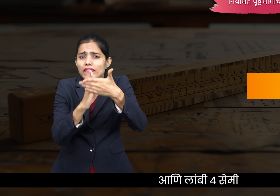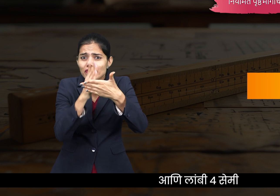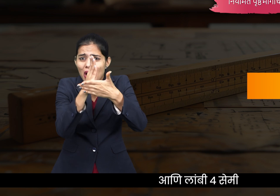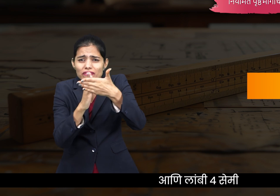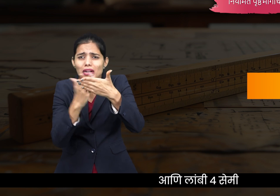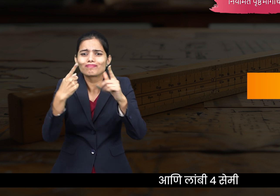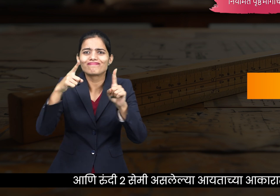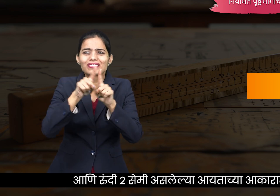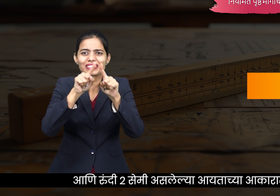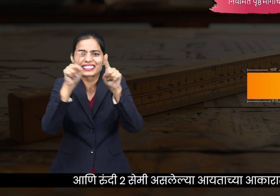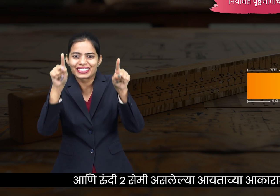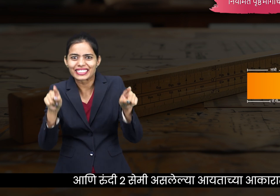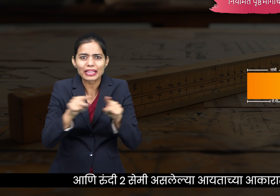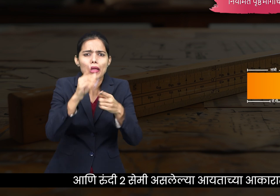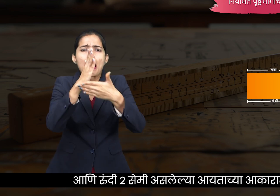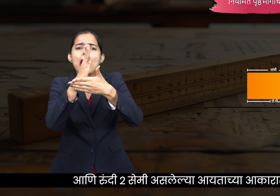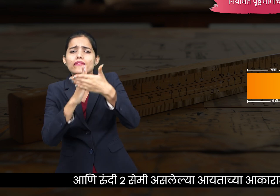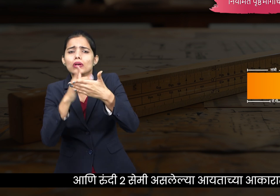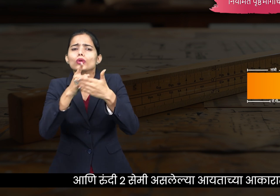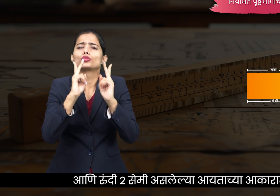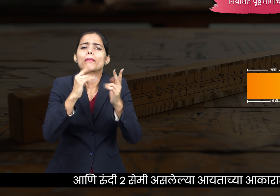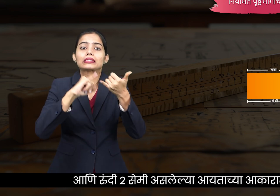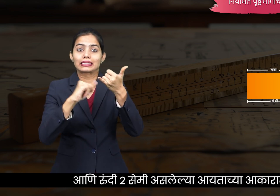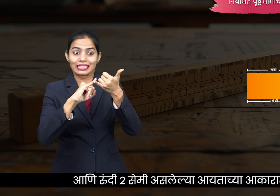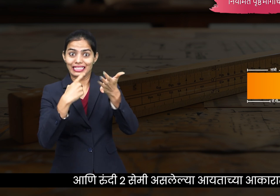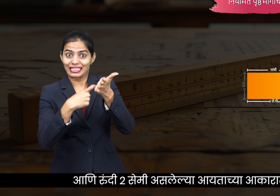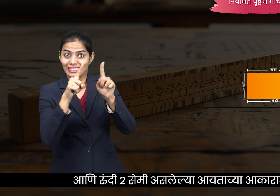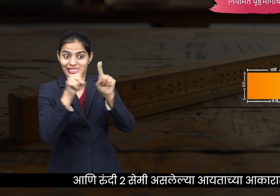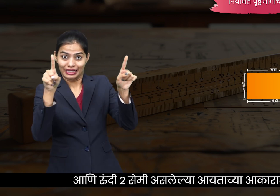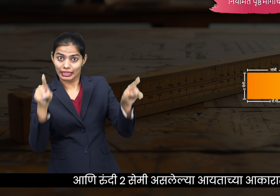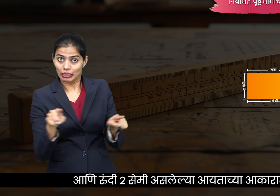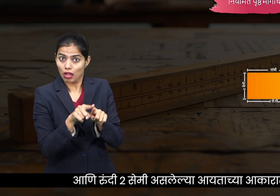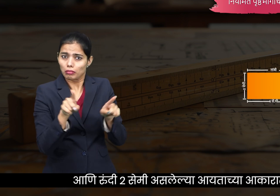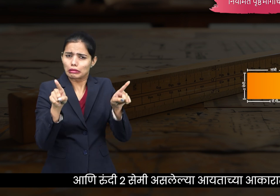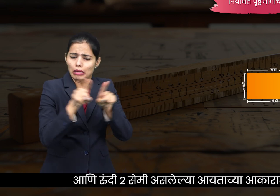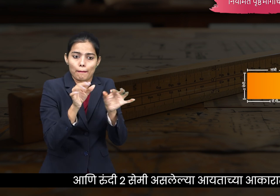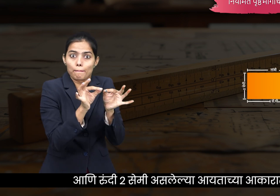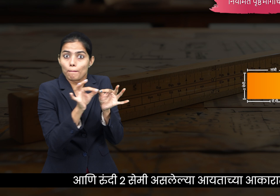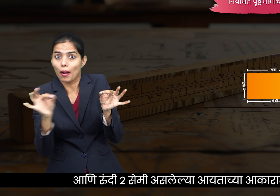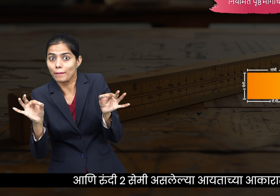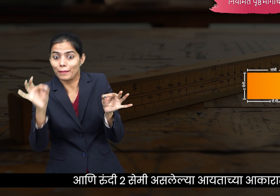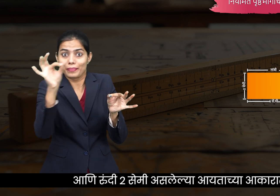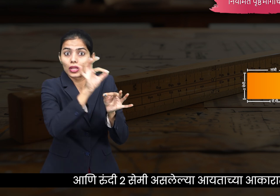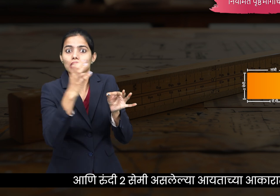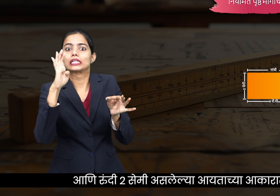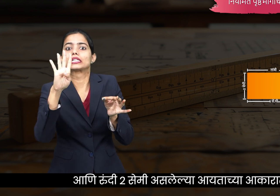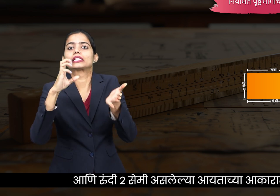सेंटीमीटर आणि रुंदी 2 सेमी असलेल्या आयताच्या आकाराचा तो कापा।